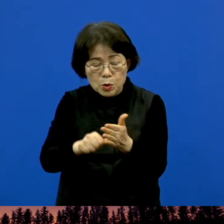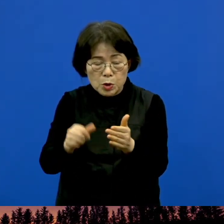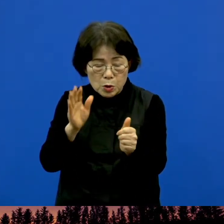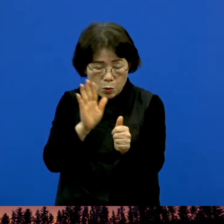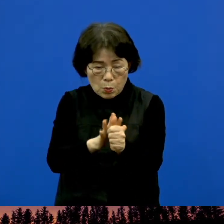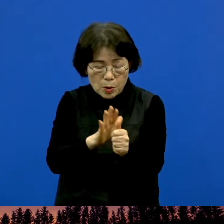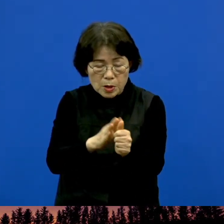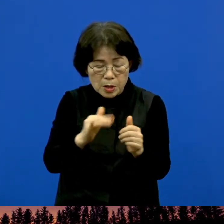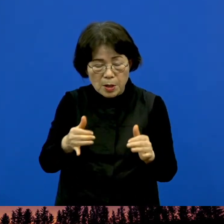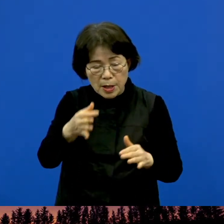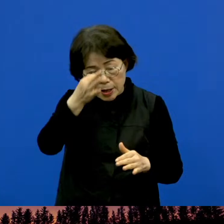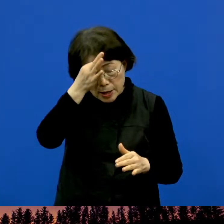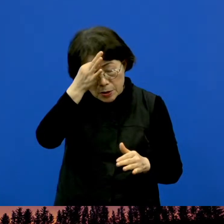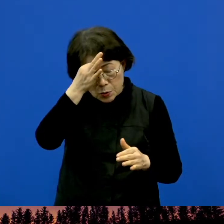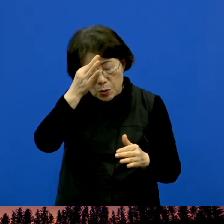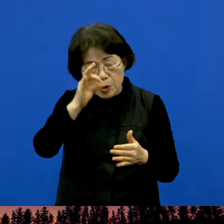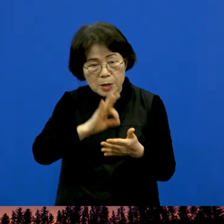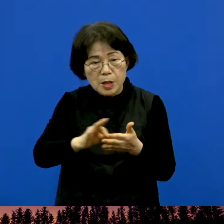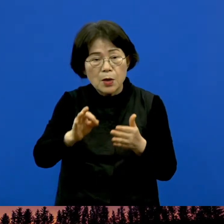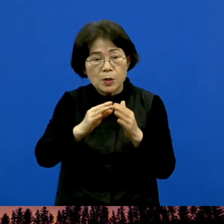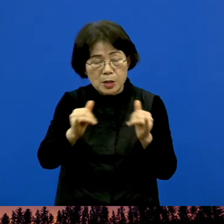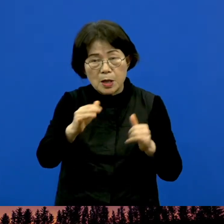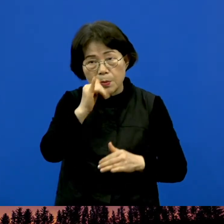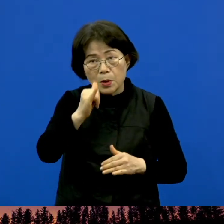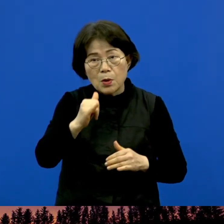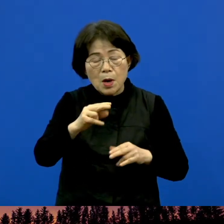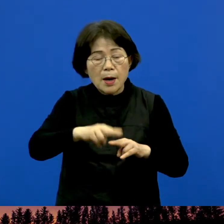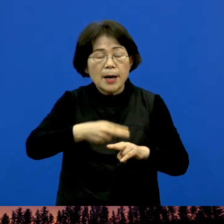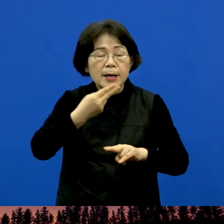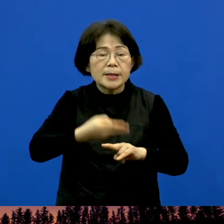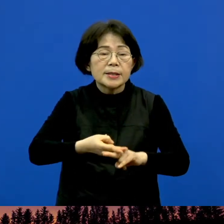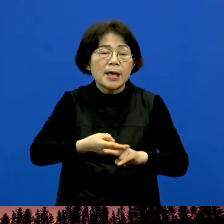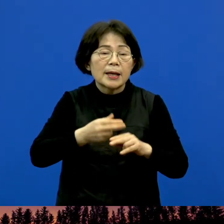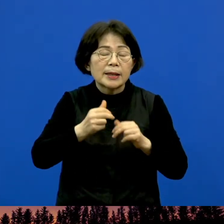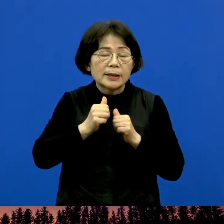있고 기술을 드리는 사람이 있고 요즘으로 얘기하면 은사를 따라